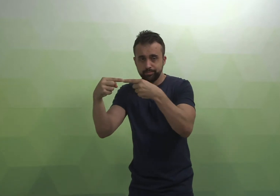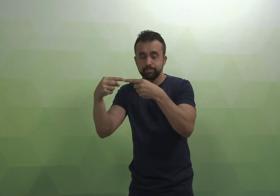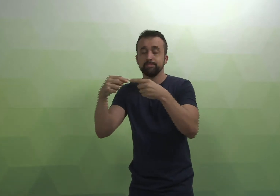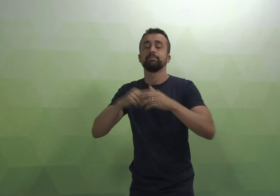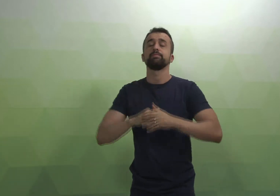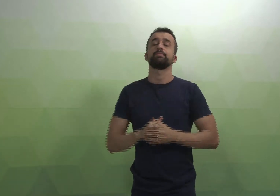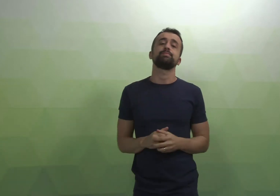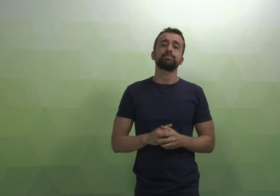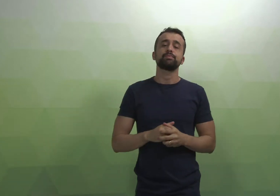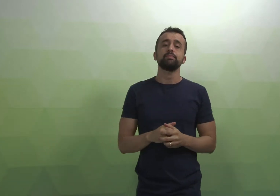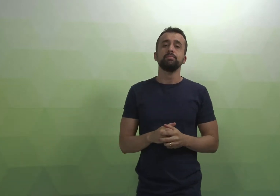verbos de ligação,